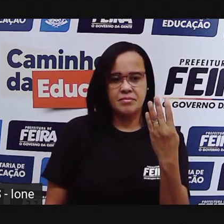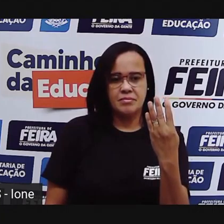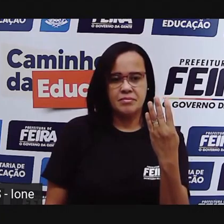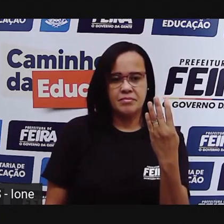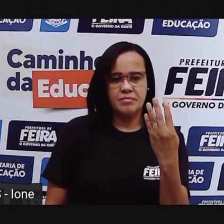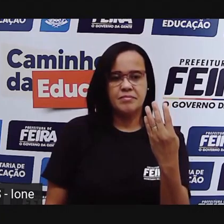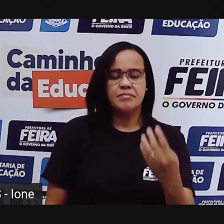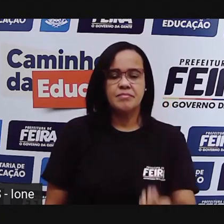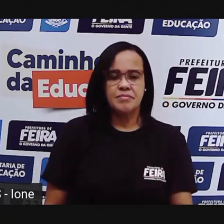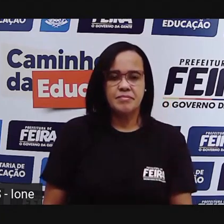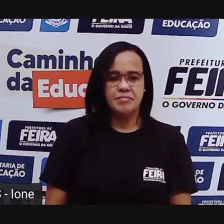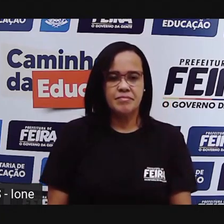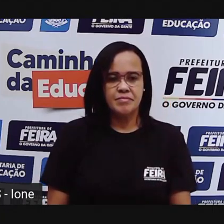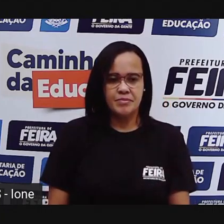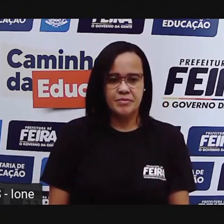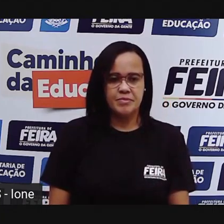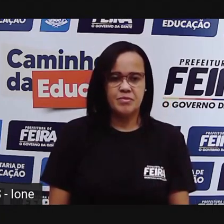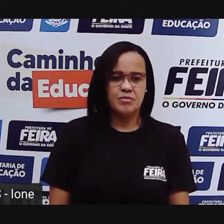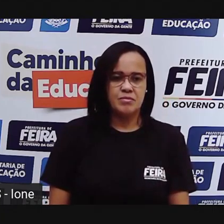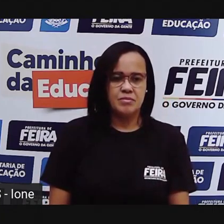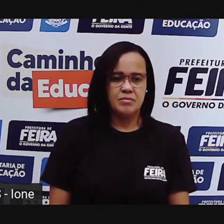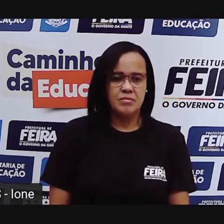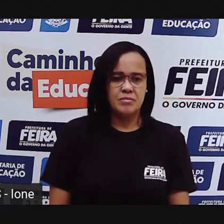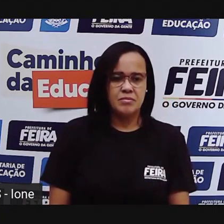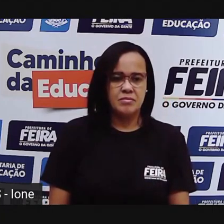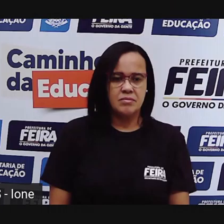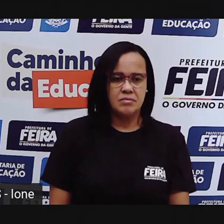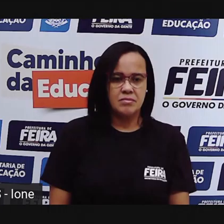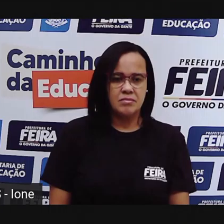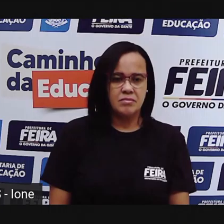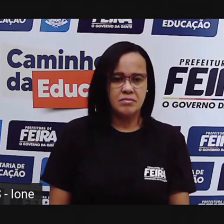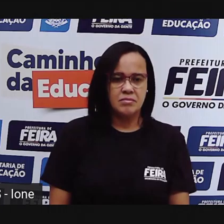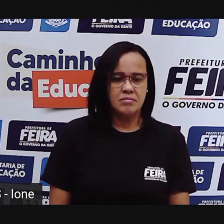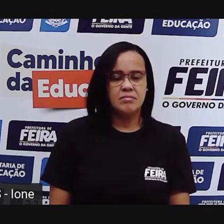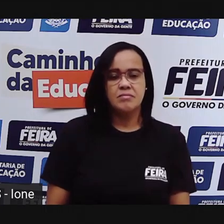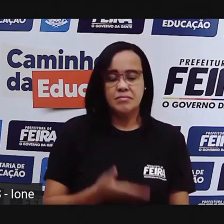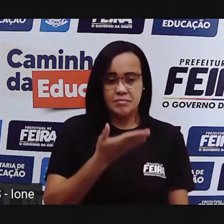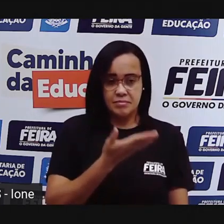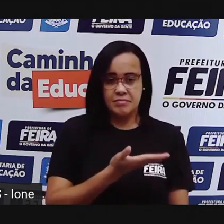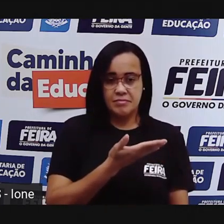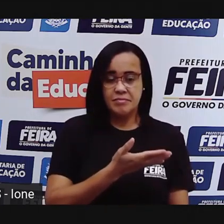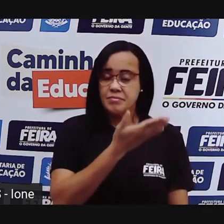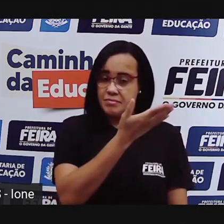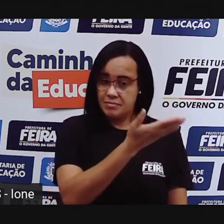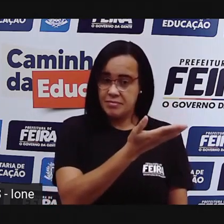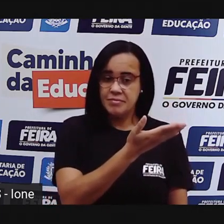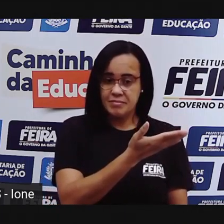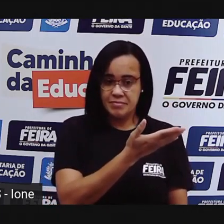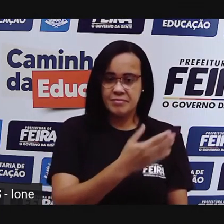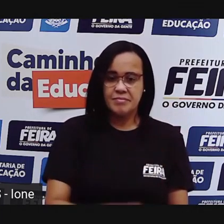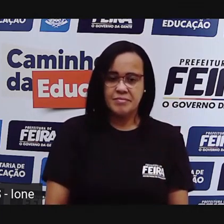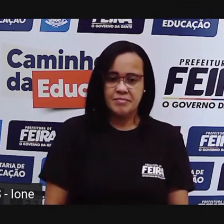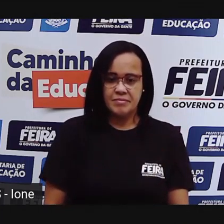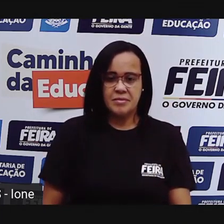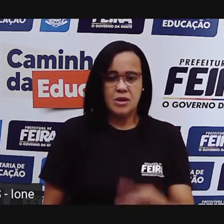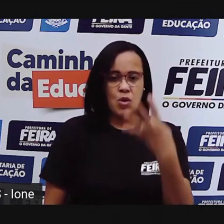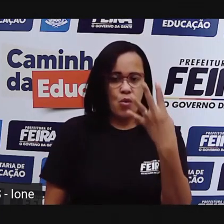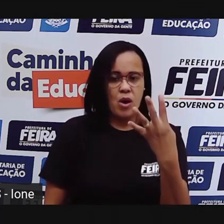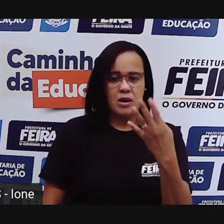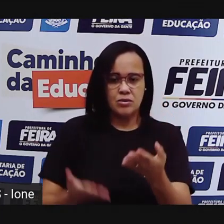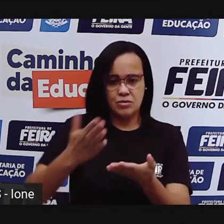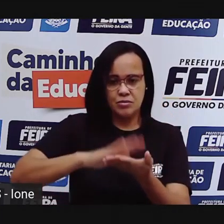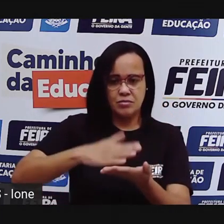dobradura. Então, deixa eu mostrar para vocês como é que vai ficar o jornal. Vai ficar assim, ó, a gente dobra o jornal em 4 pedaços, deixa